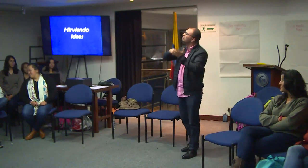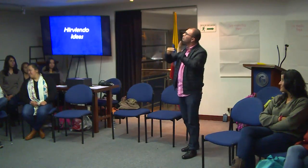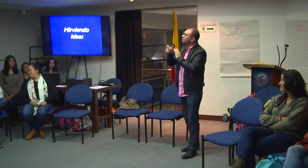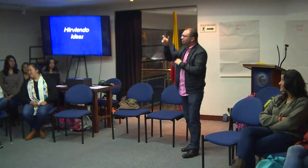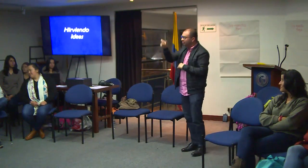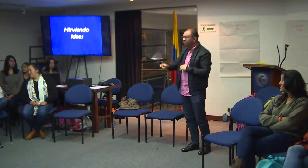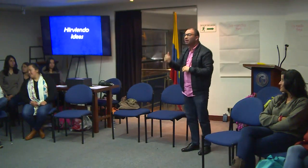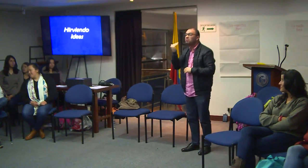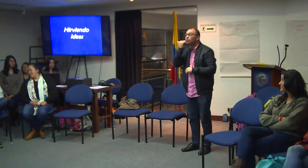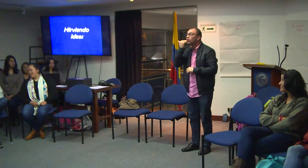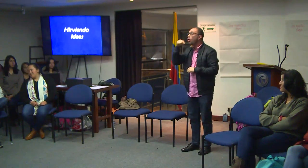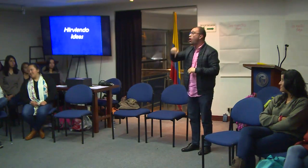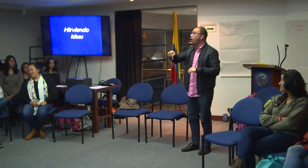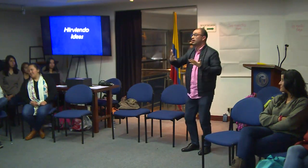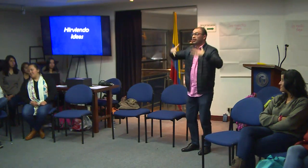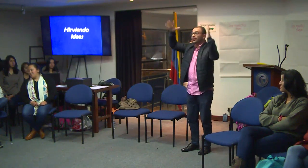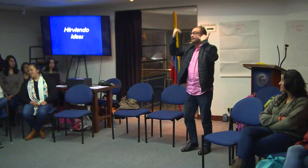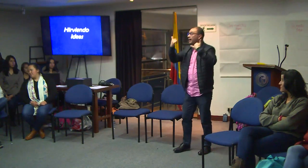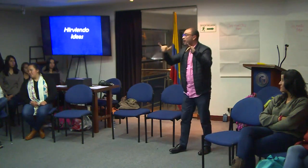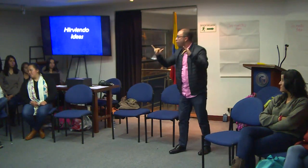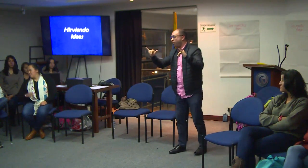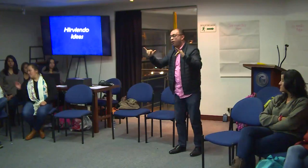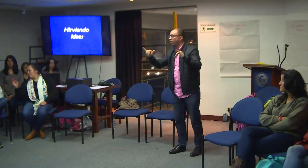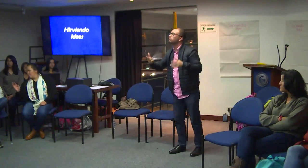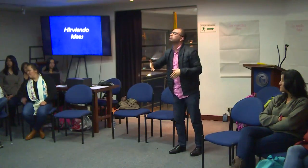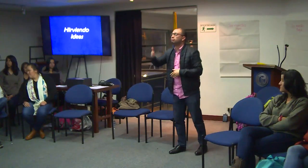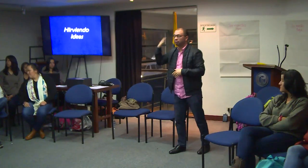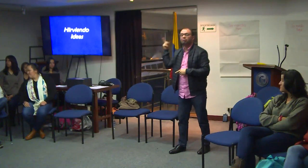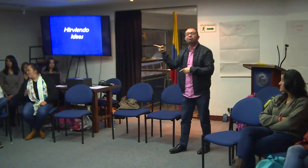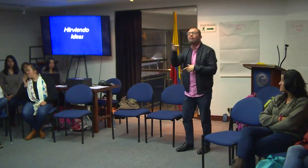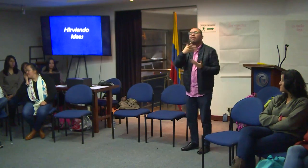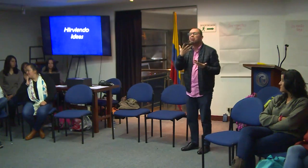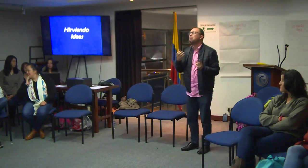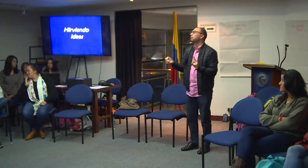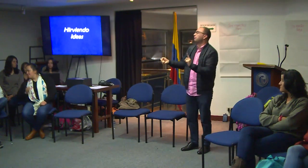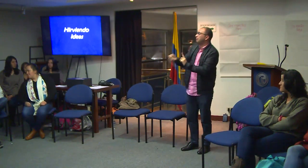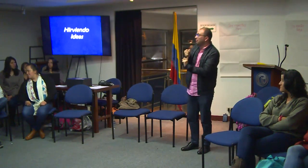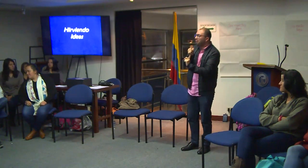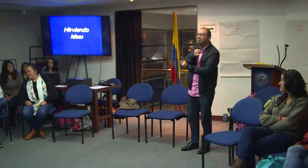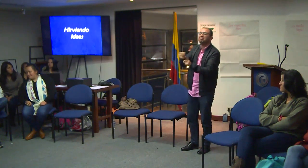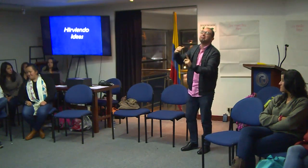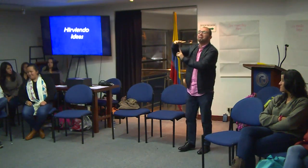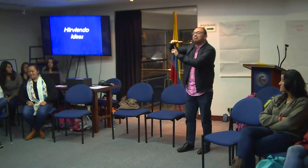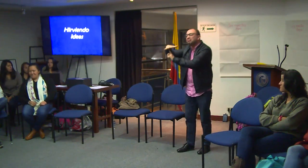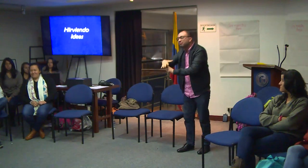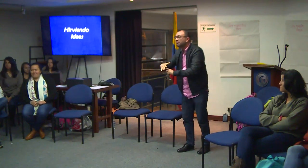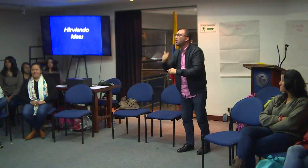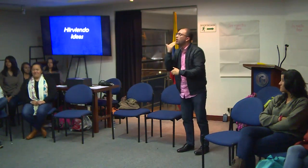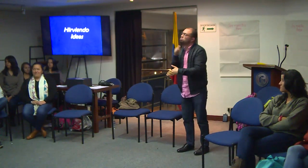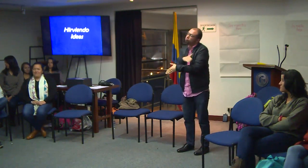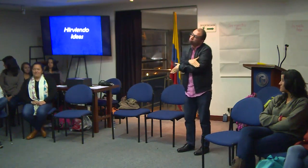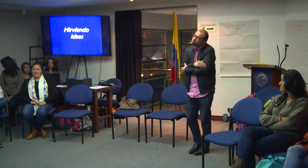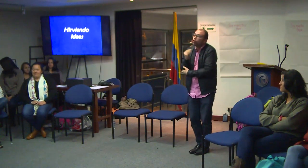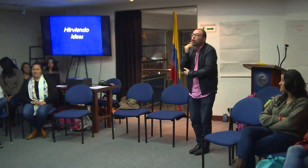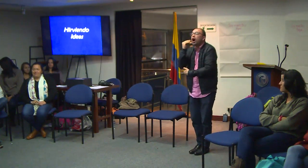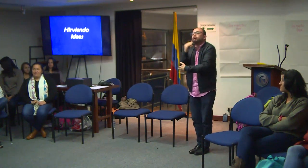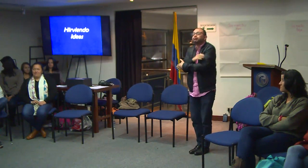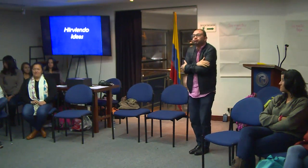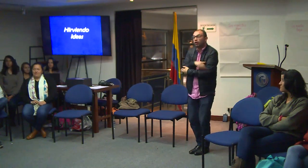es un símbolo que quiero tener para reconocer a la mujer. No para celebrar solamente su presencia, sino